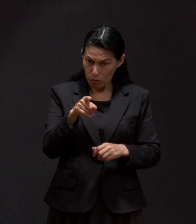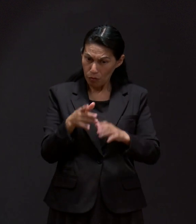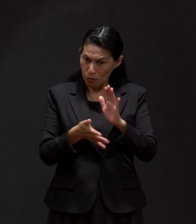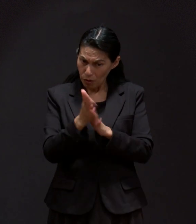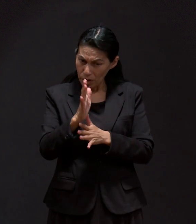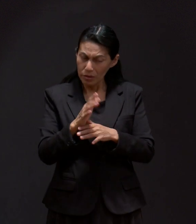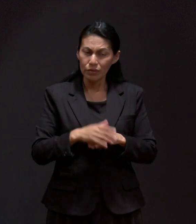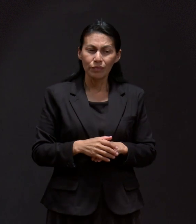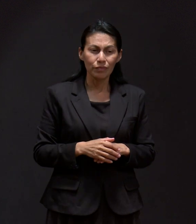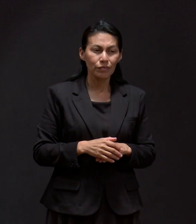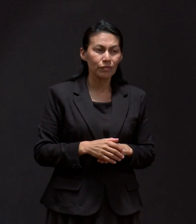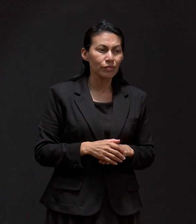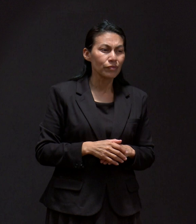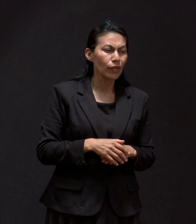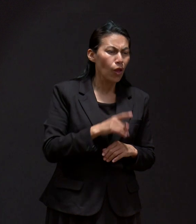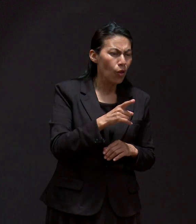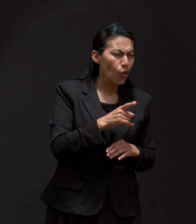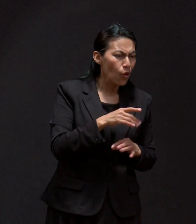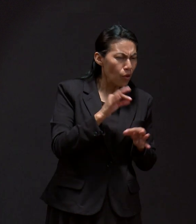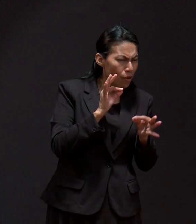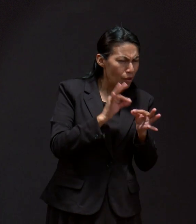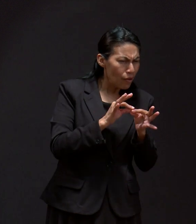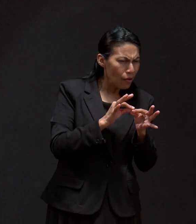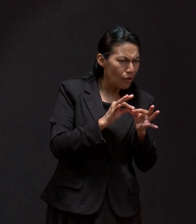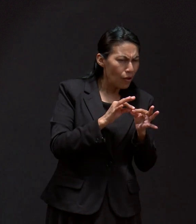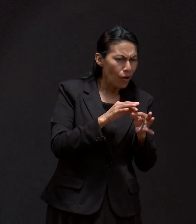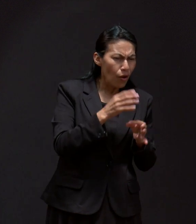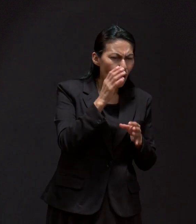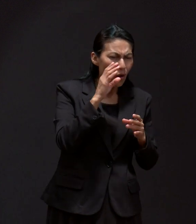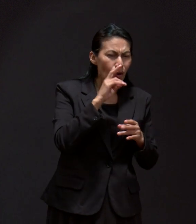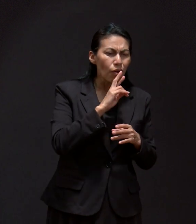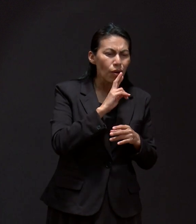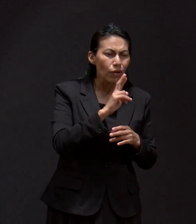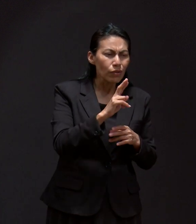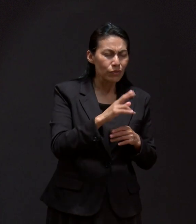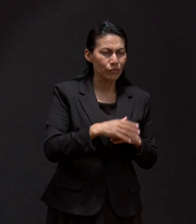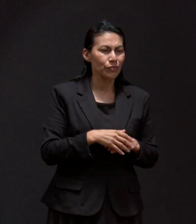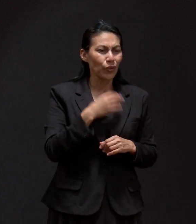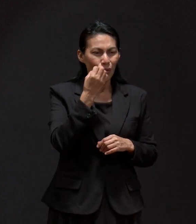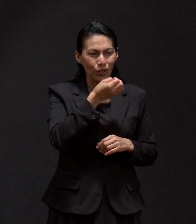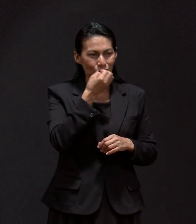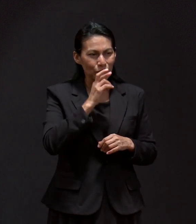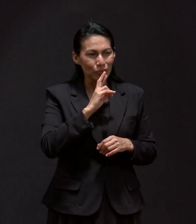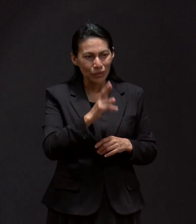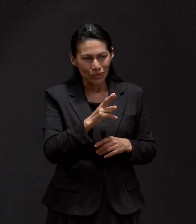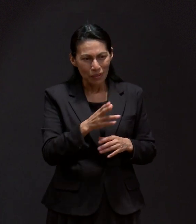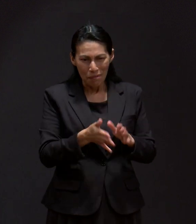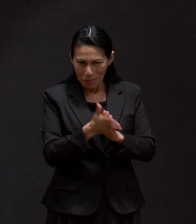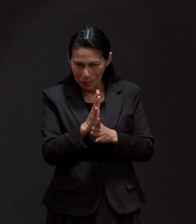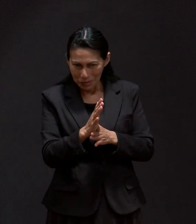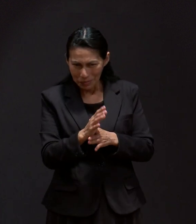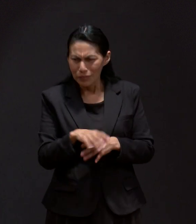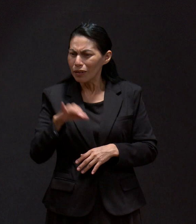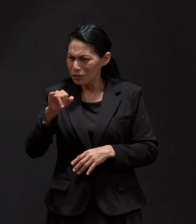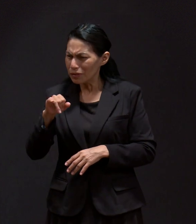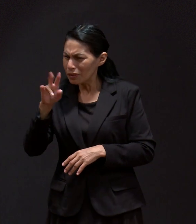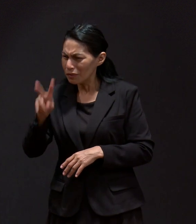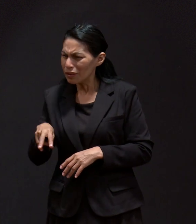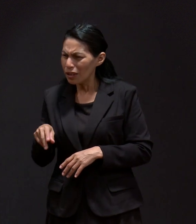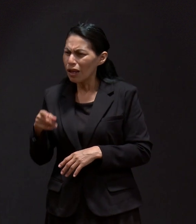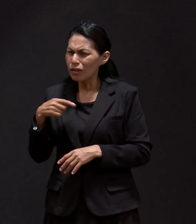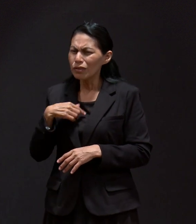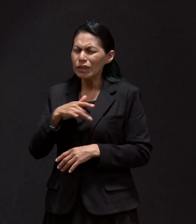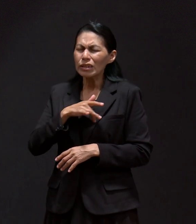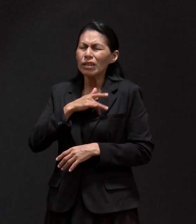vas a ir y fue como un un presagio de que tu oración sería contestada así es pastor vas a ir